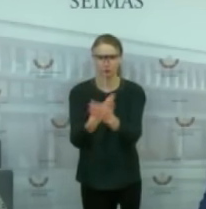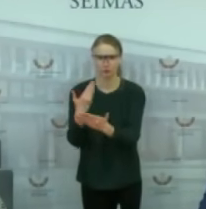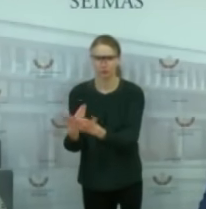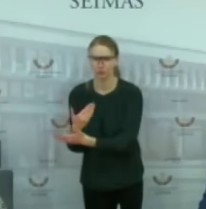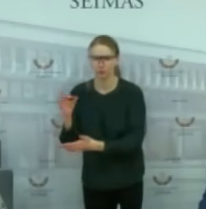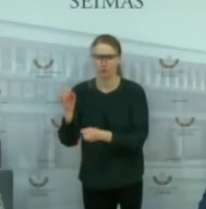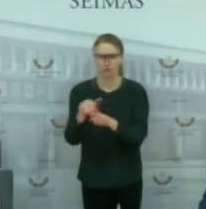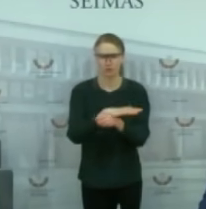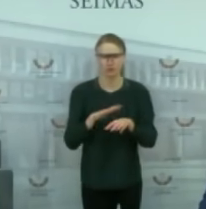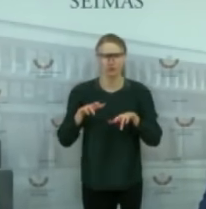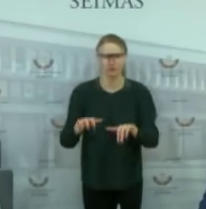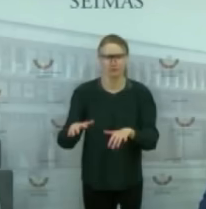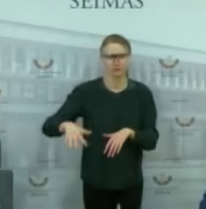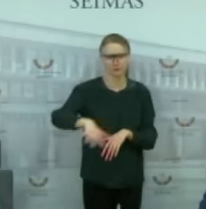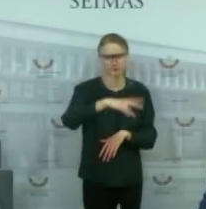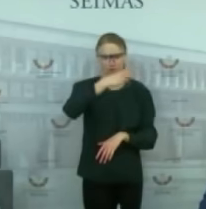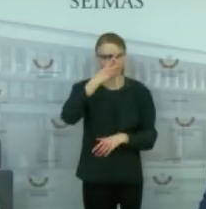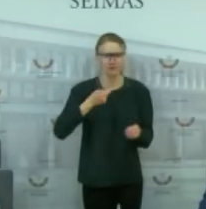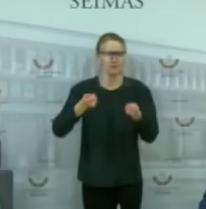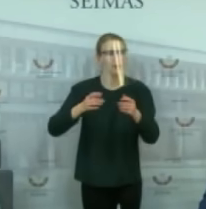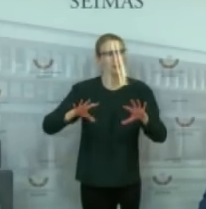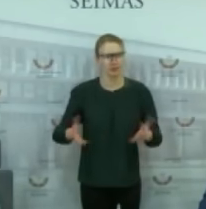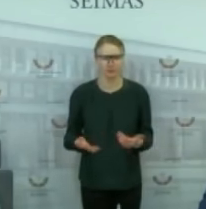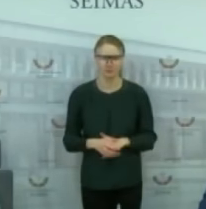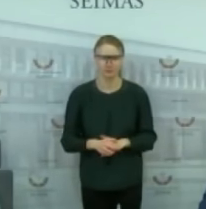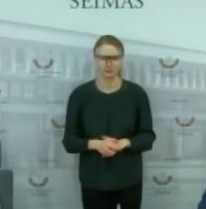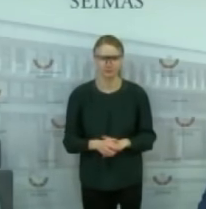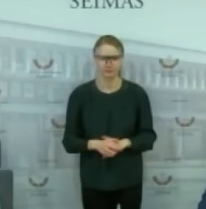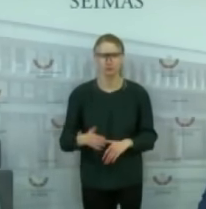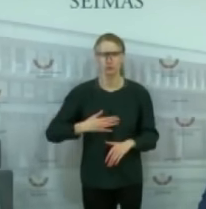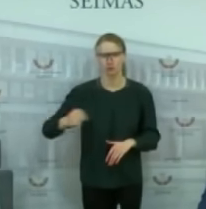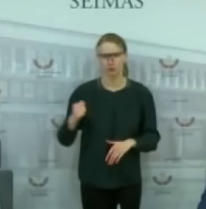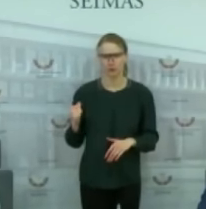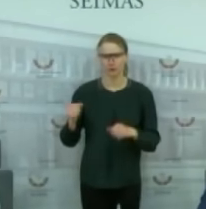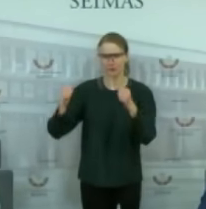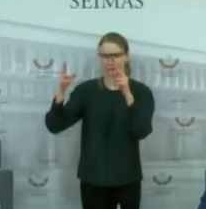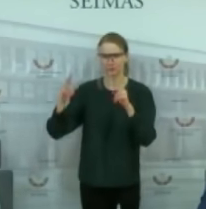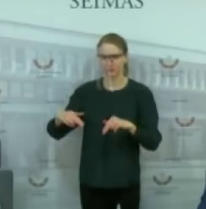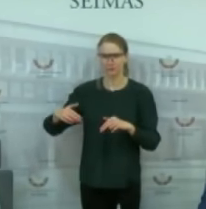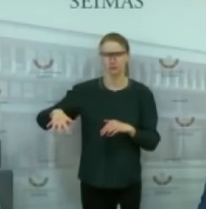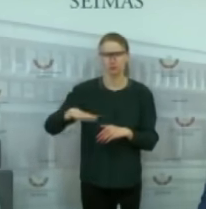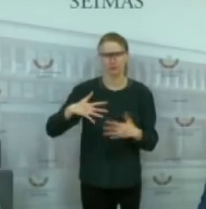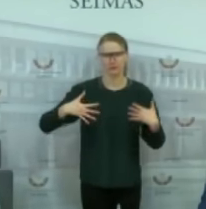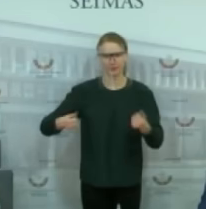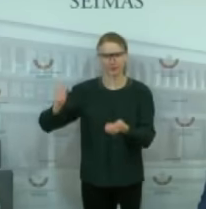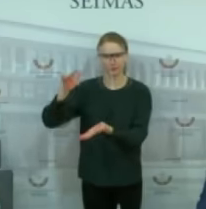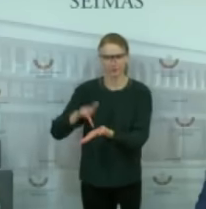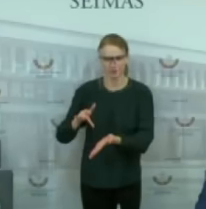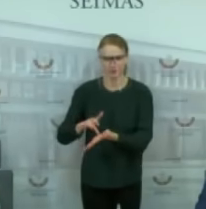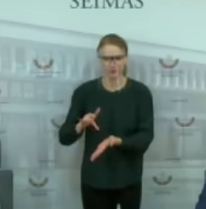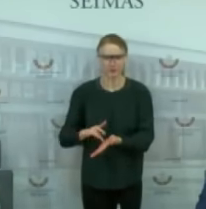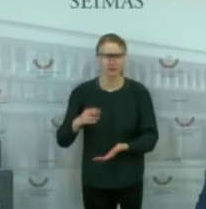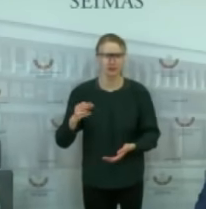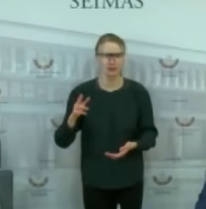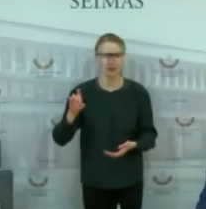koronaviruso situacijos valdymu šalyje ir mūsų kolegė iš Nacionalinio visuomenės sveikatos centro, Ginreta